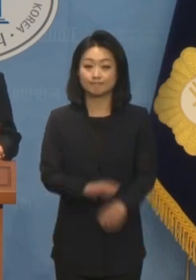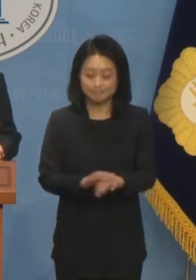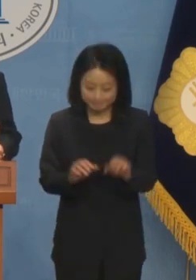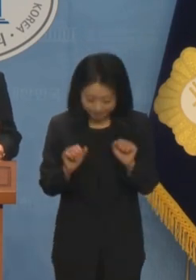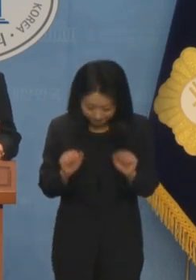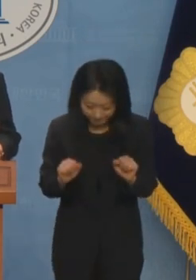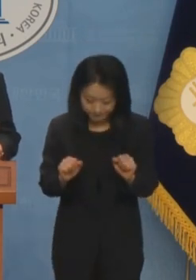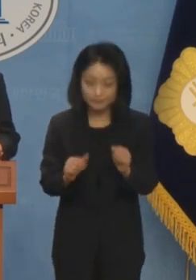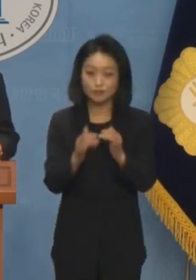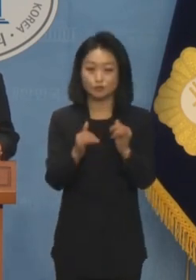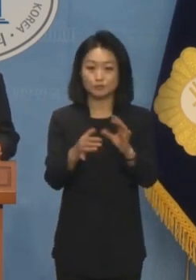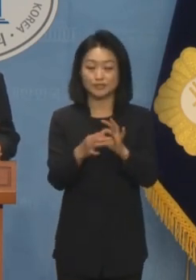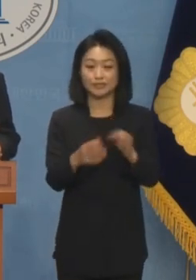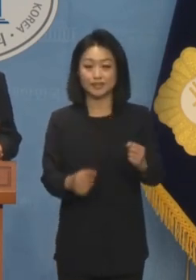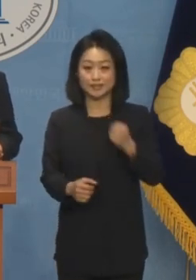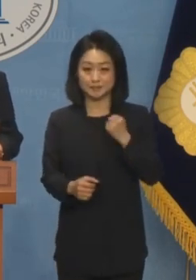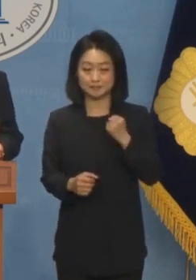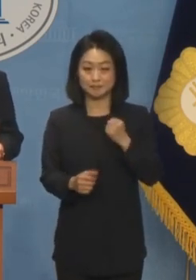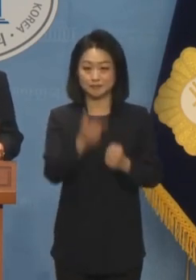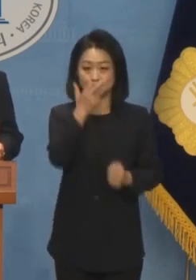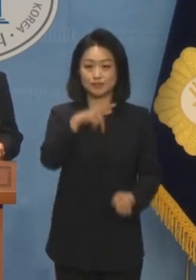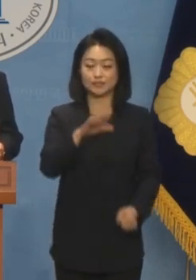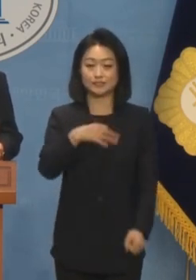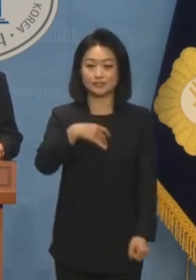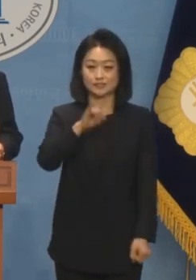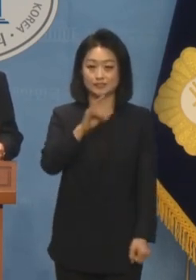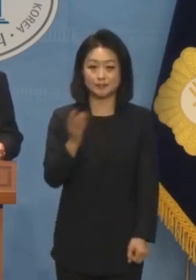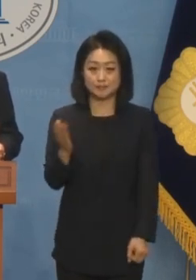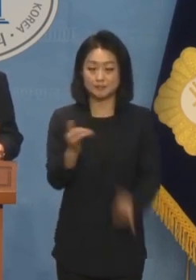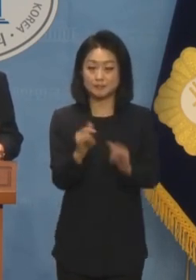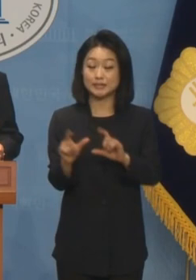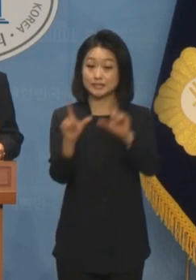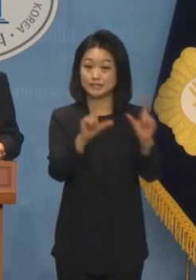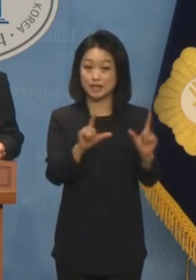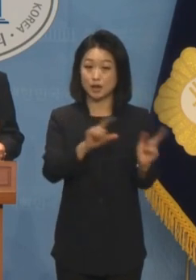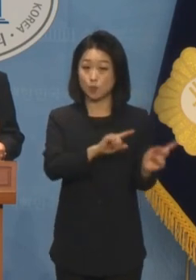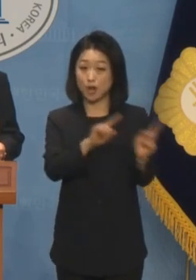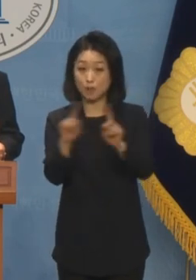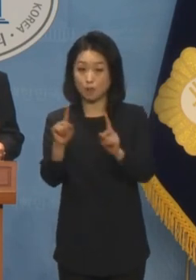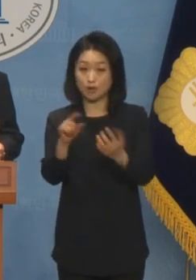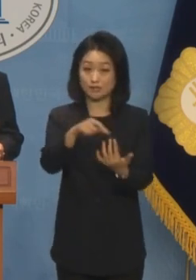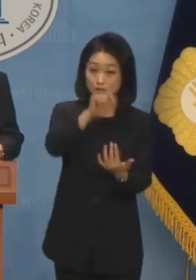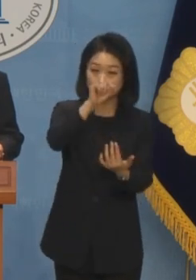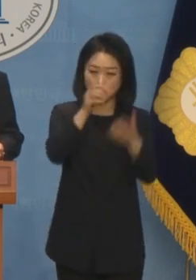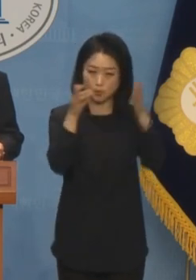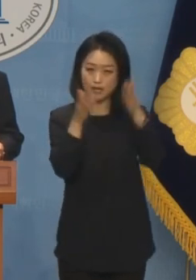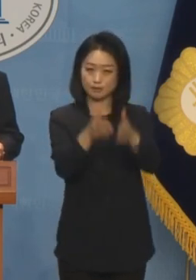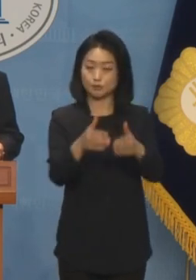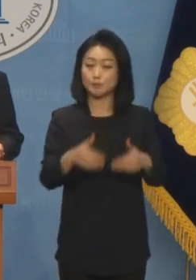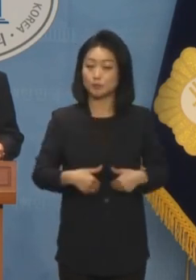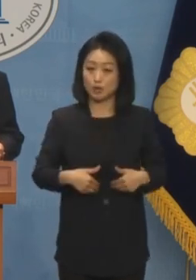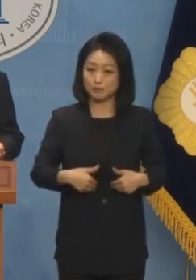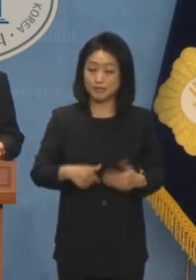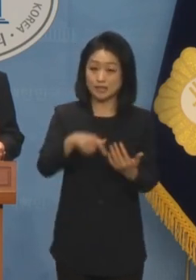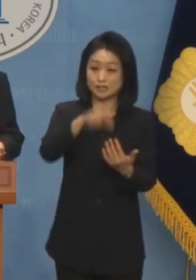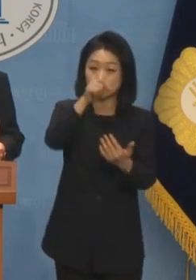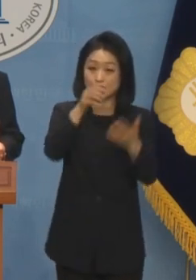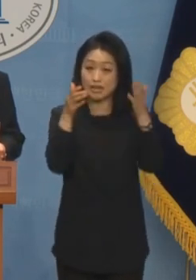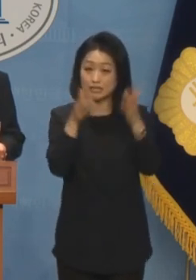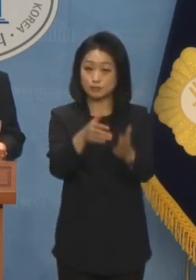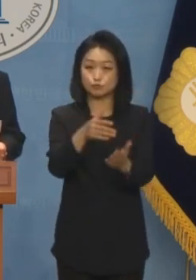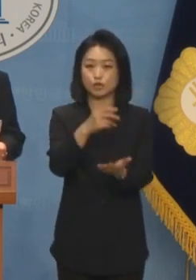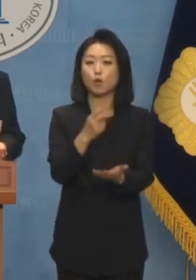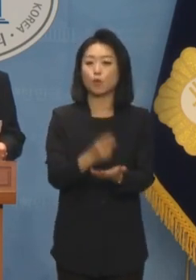안녕하십니까. 국민의힘 최승재 의원입니다. 민생 회복은 선택과 집중이 우선돼야 합니다. 선택과 집중